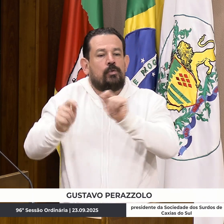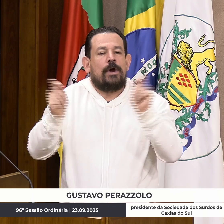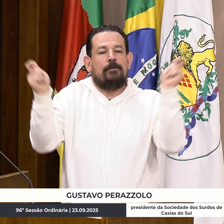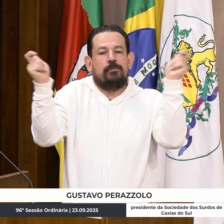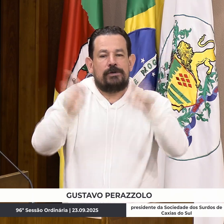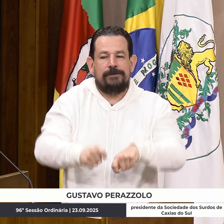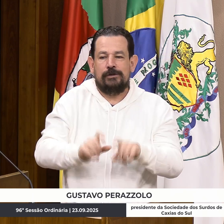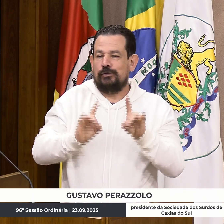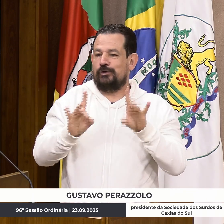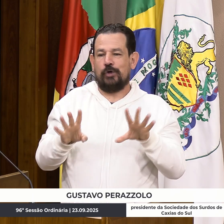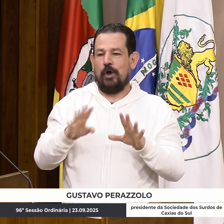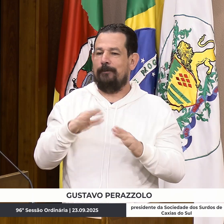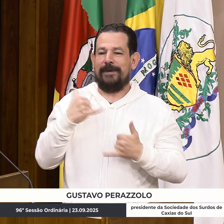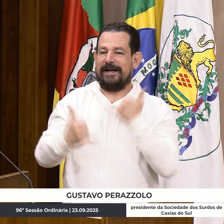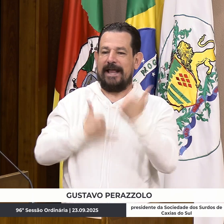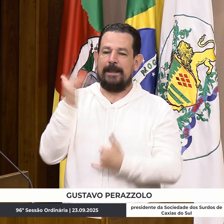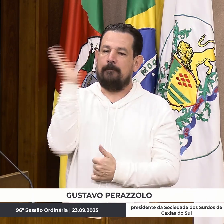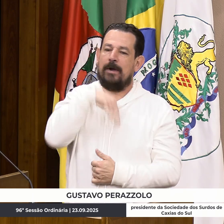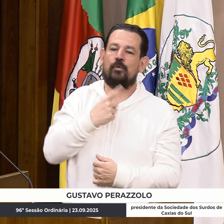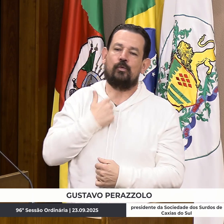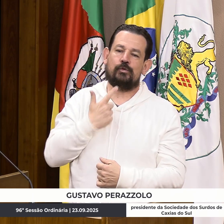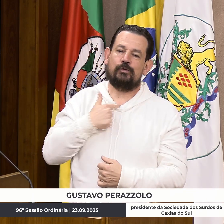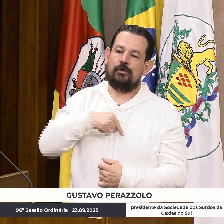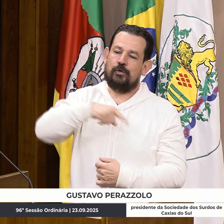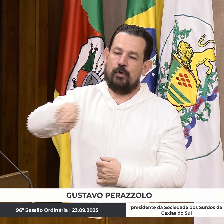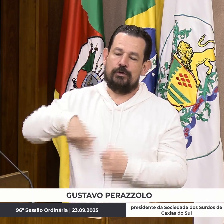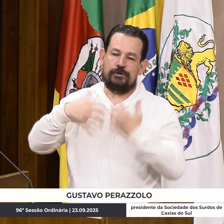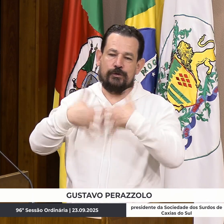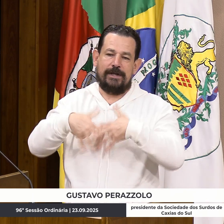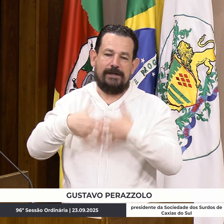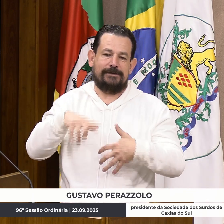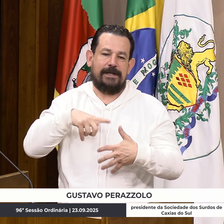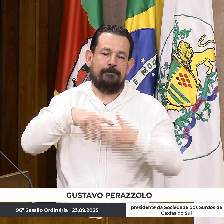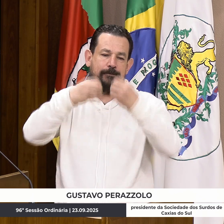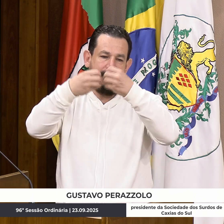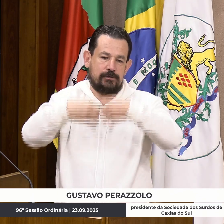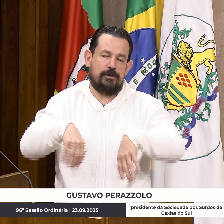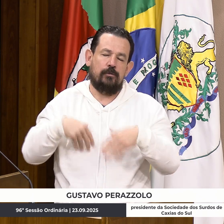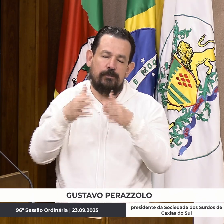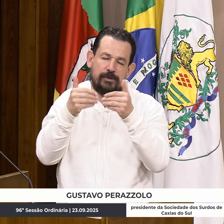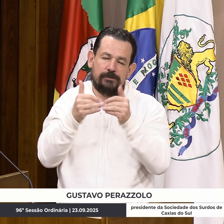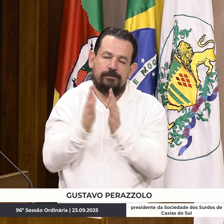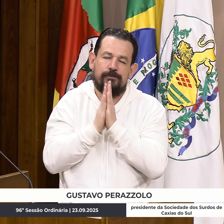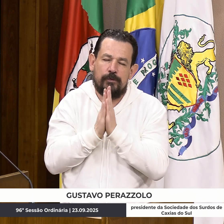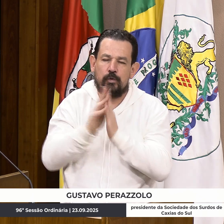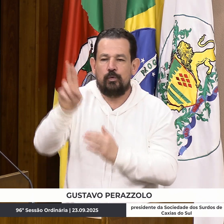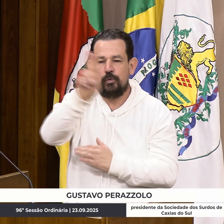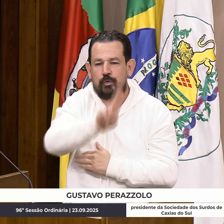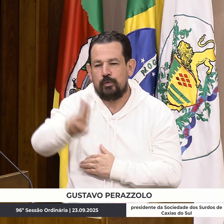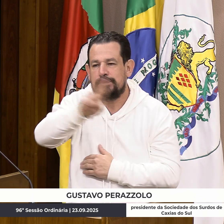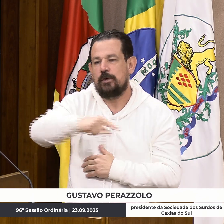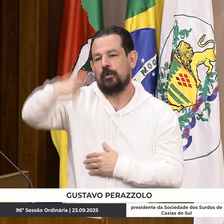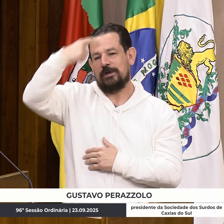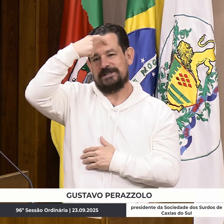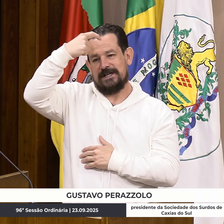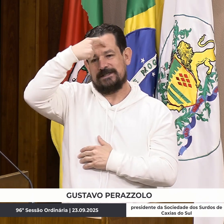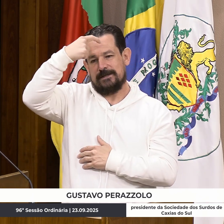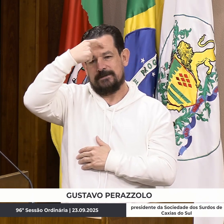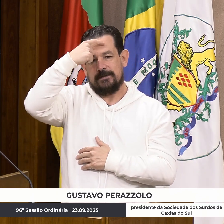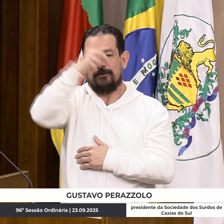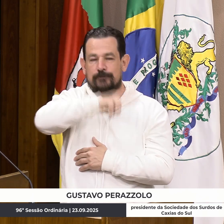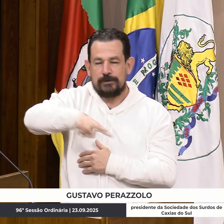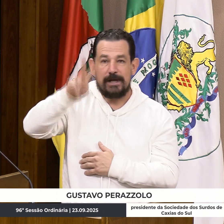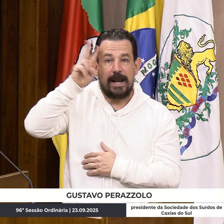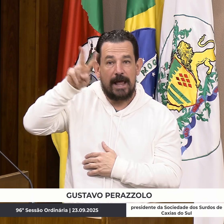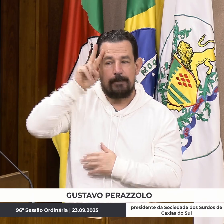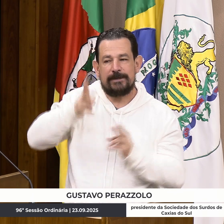como ali do Emílio. Então, nós precisamos ver o que é possível fazer para que seja realmente, eu peço, por favor, para que